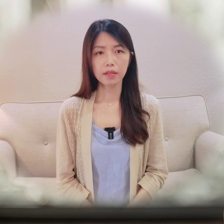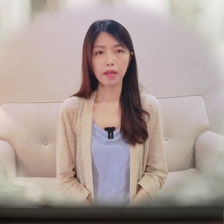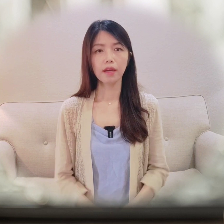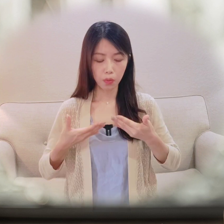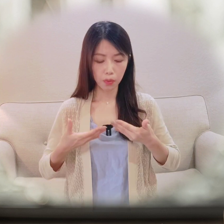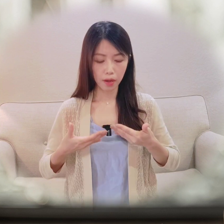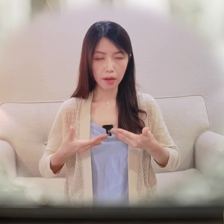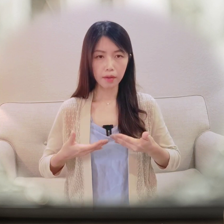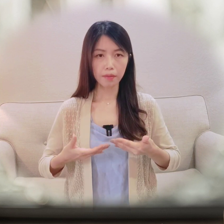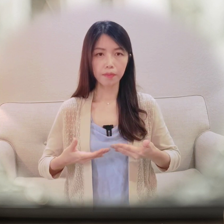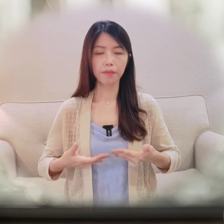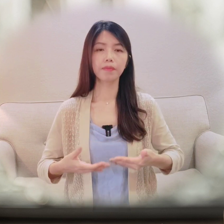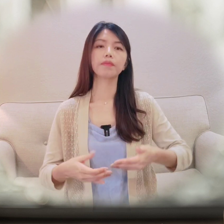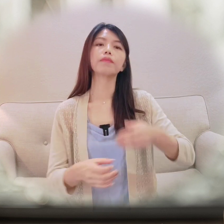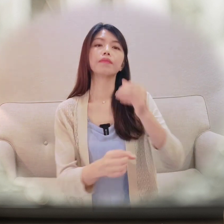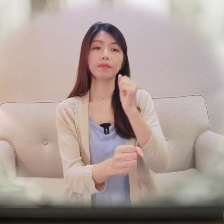고요케 하시네. 고요케